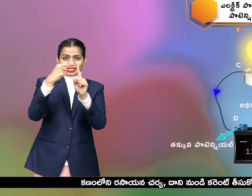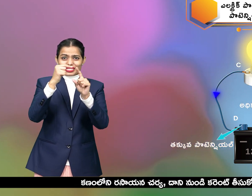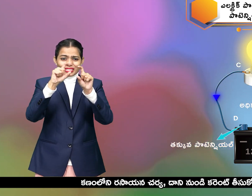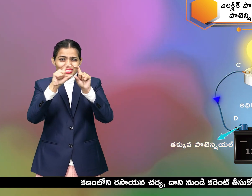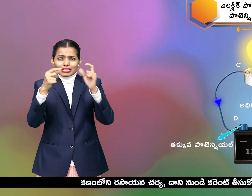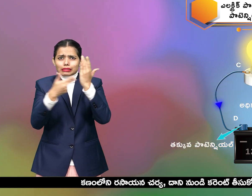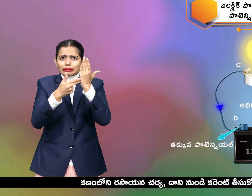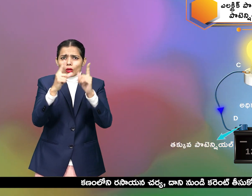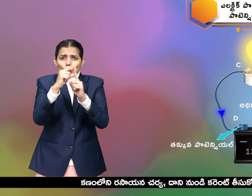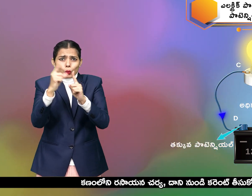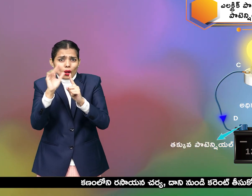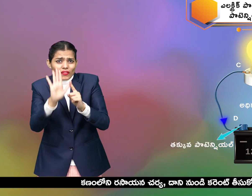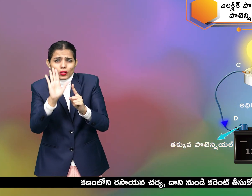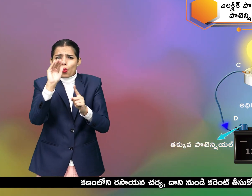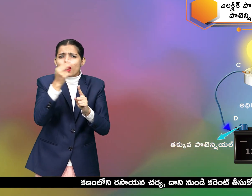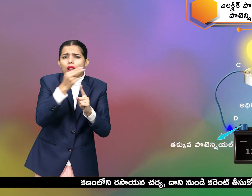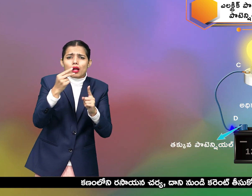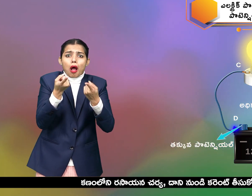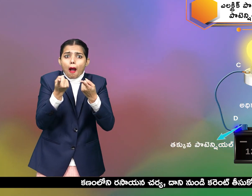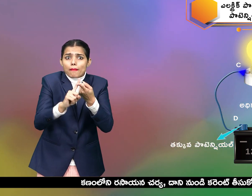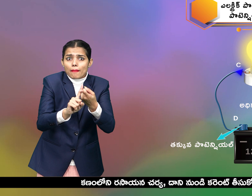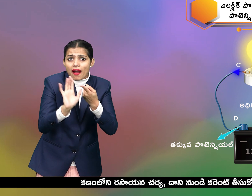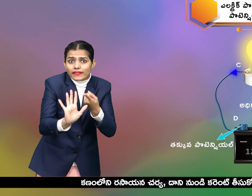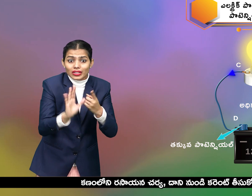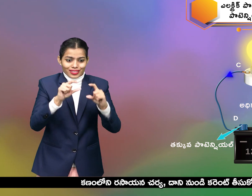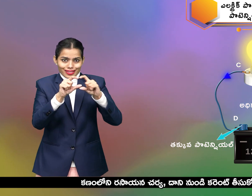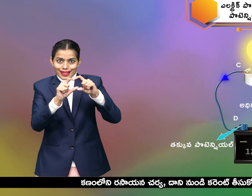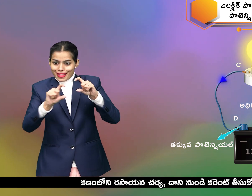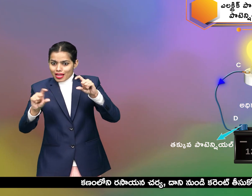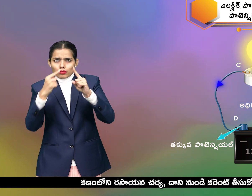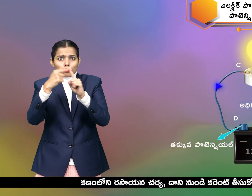కణంలోని రసాయన చర్య దాని నుండి కరెంట్ తీసుకోనప్పటికీ